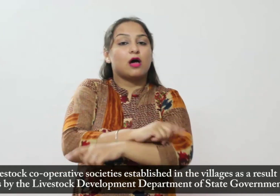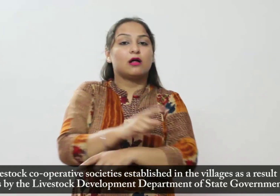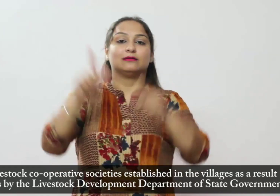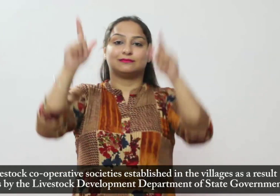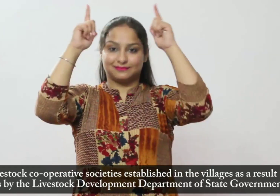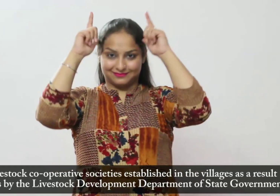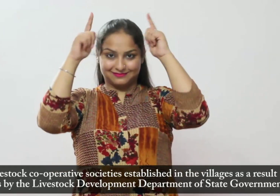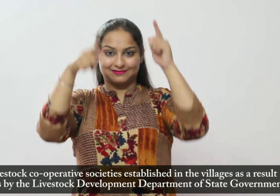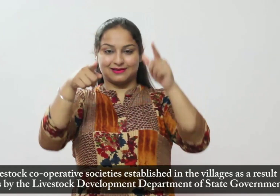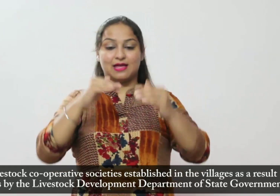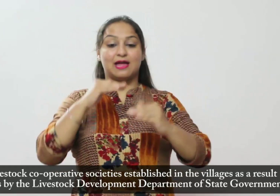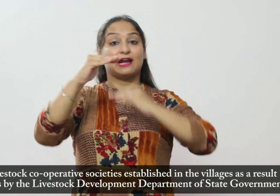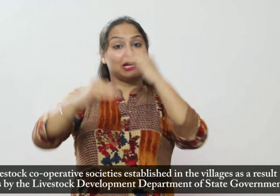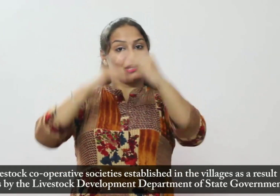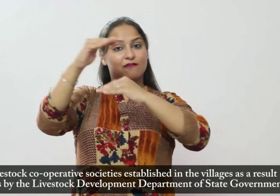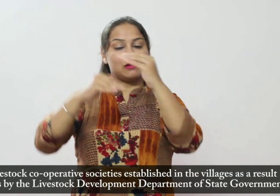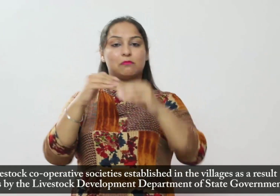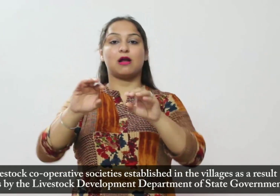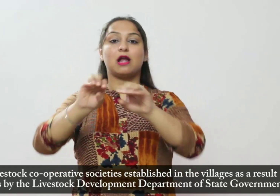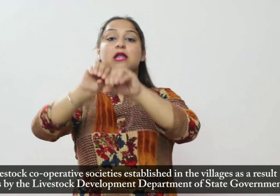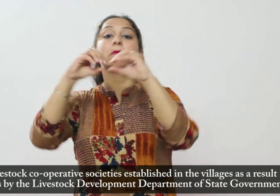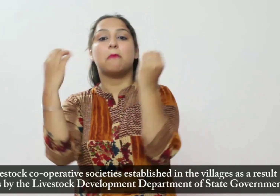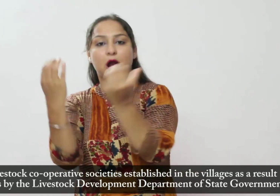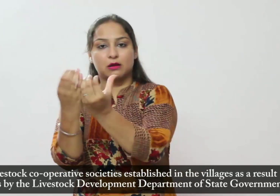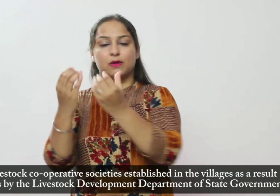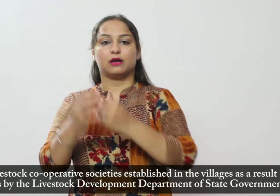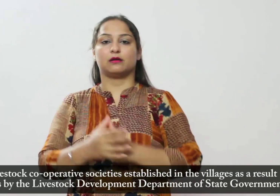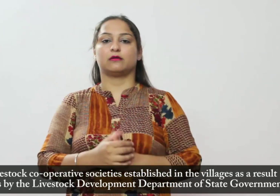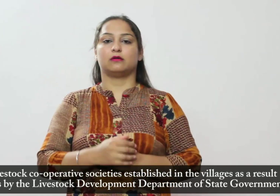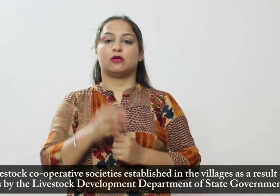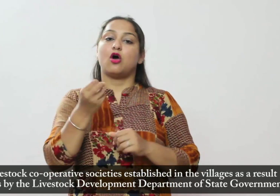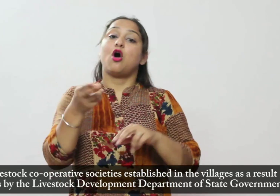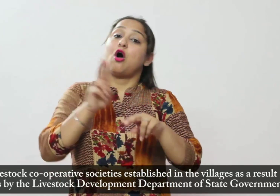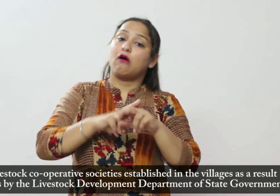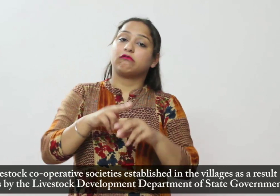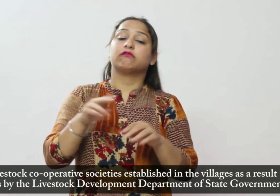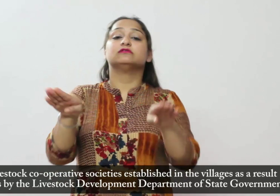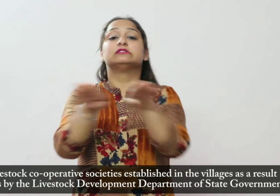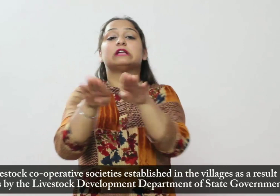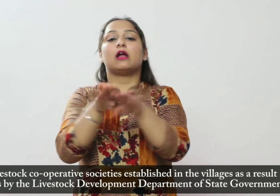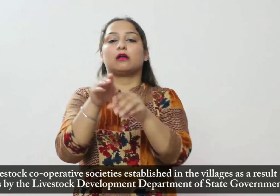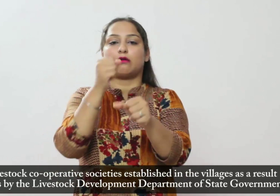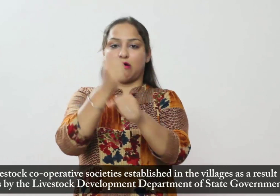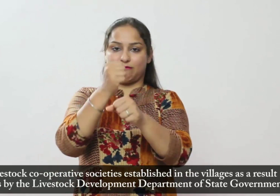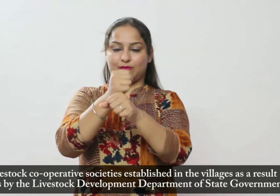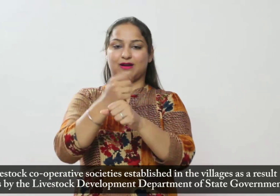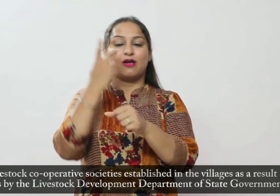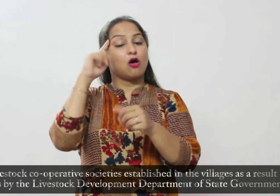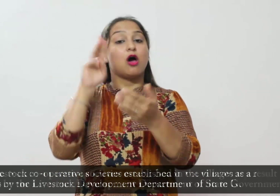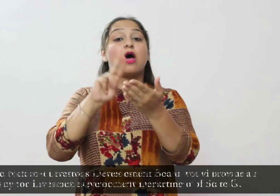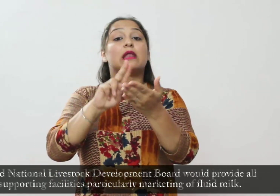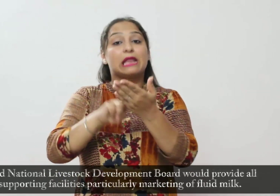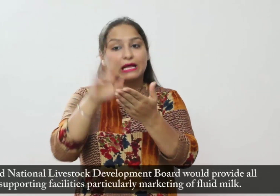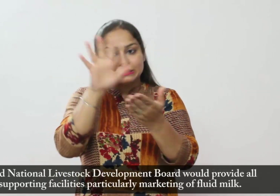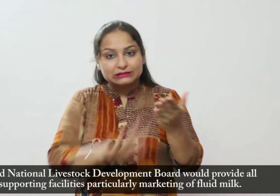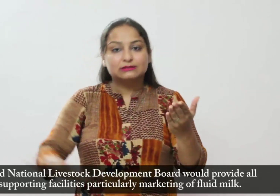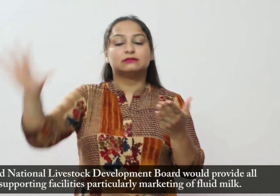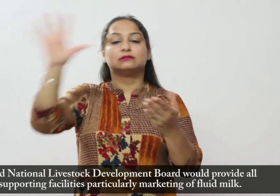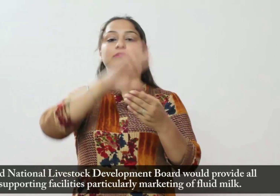सहकारी समितियां और राष्ट्रीय पशुधन विकास बोर्ड सभी सहायक सुविधा प्रदान करेगा, जो विशेष रूप